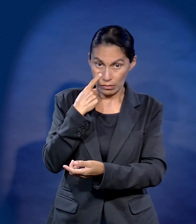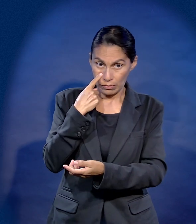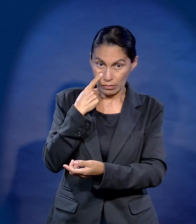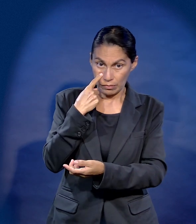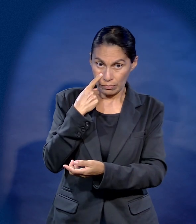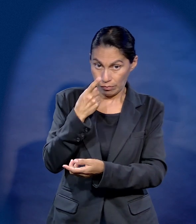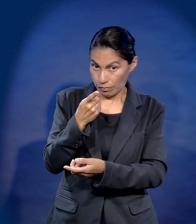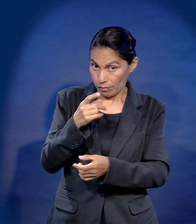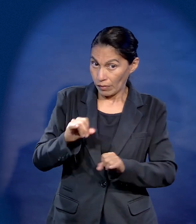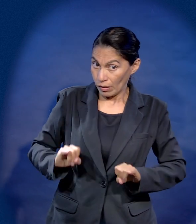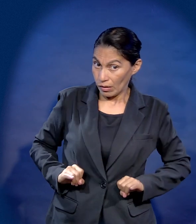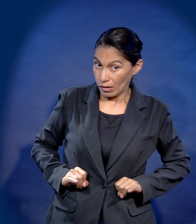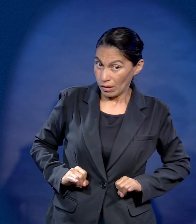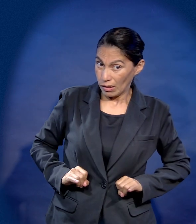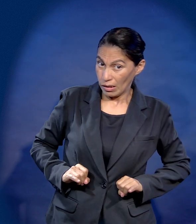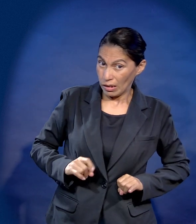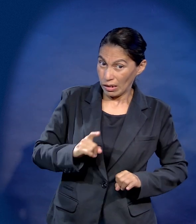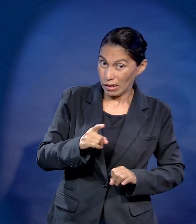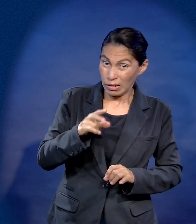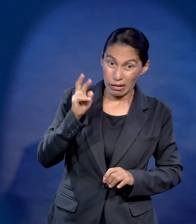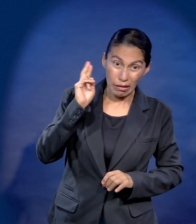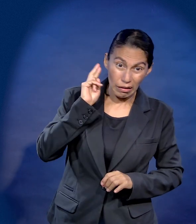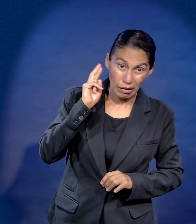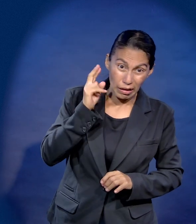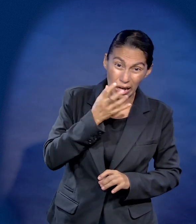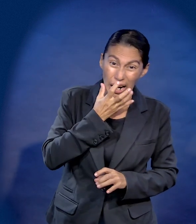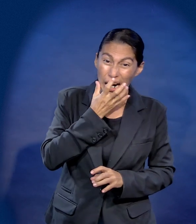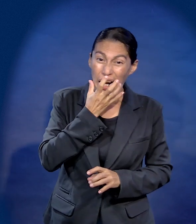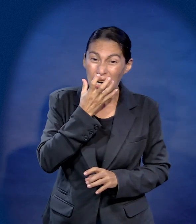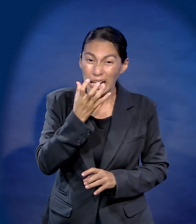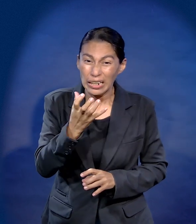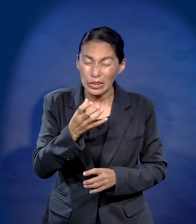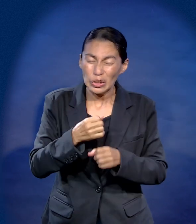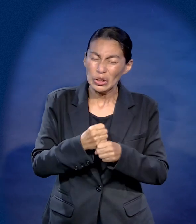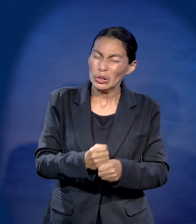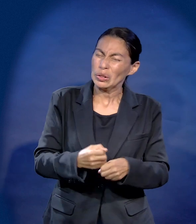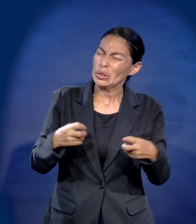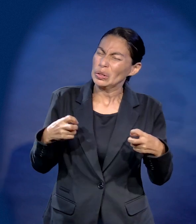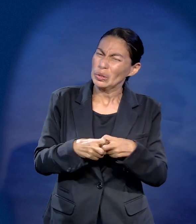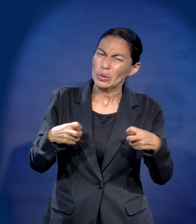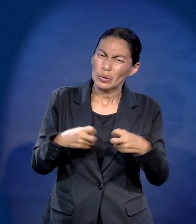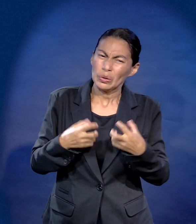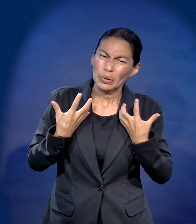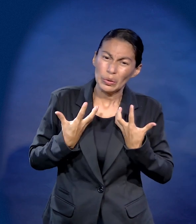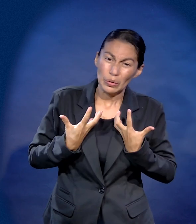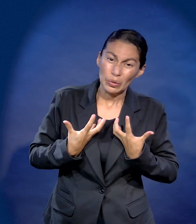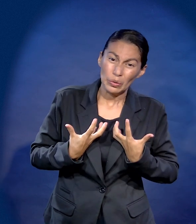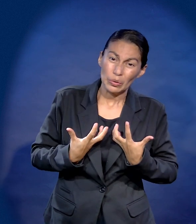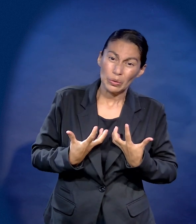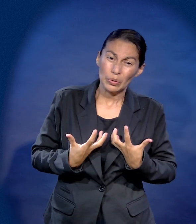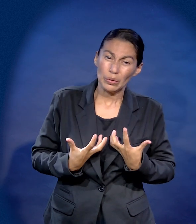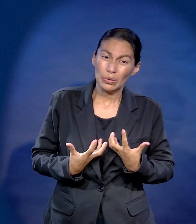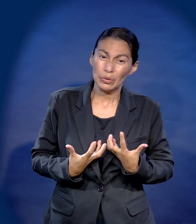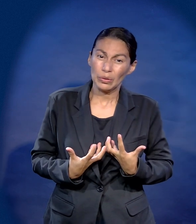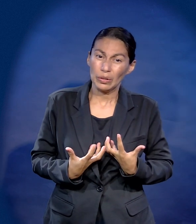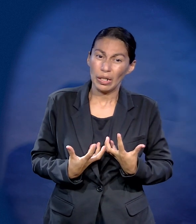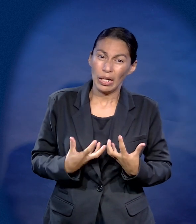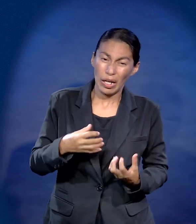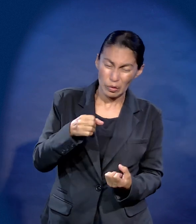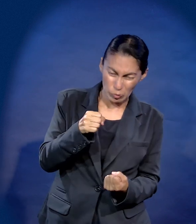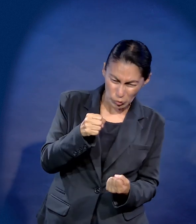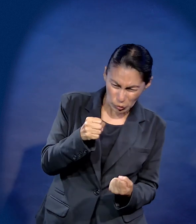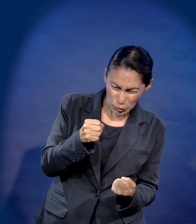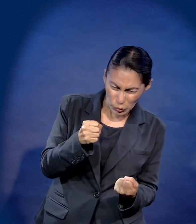registran, amigos, si a alguien le interesa, gritos desesperados de los dos pilotos,